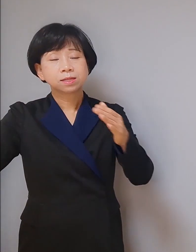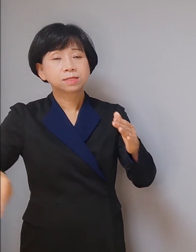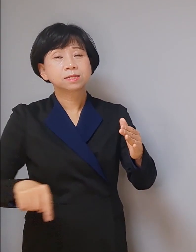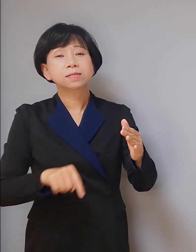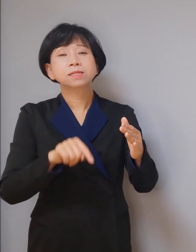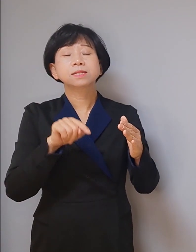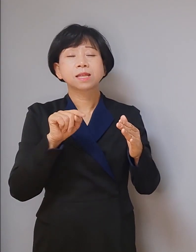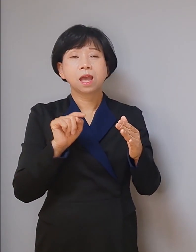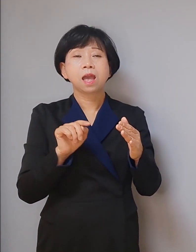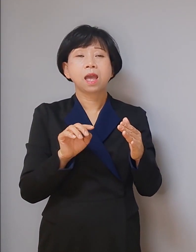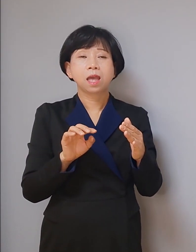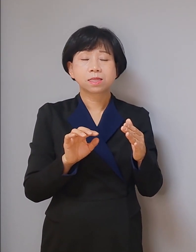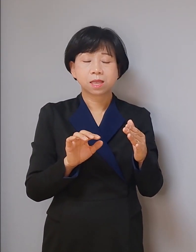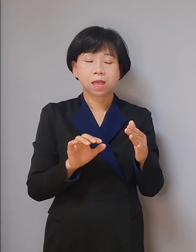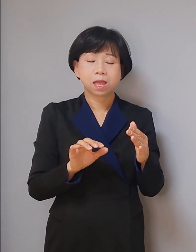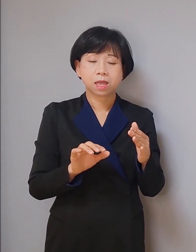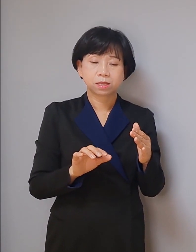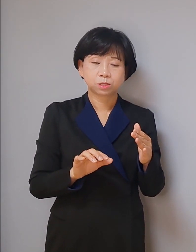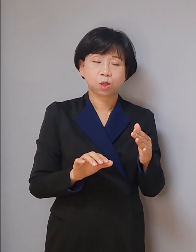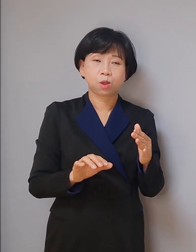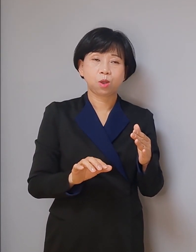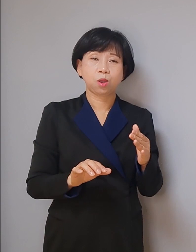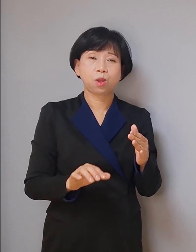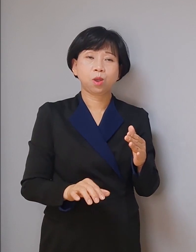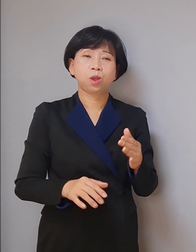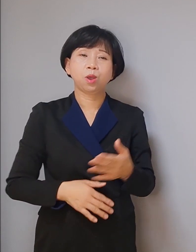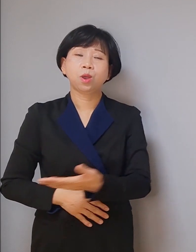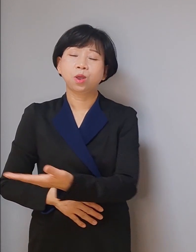주님의 뜻 안에서